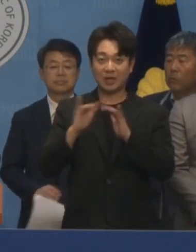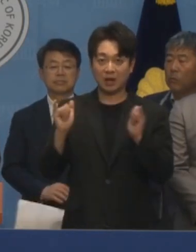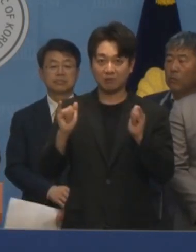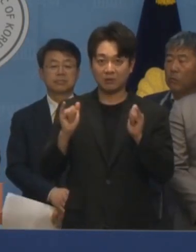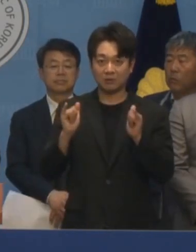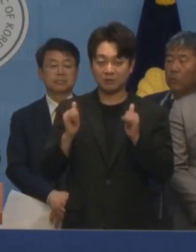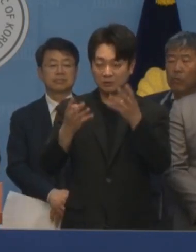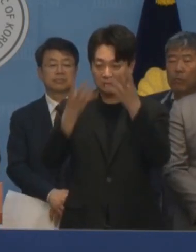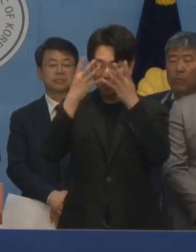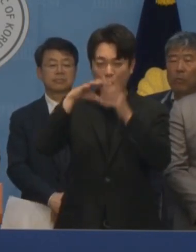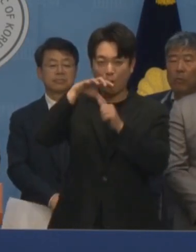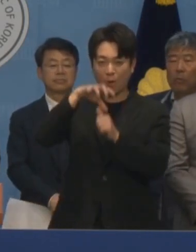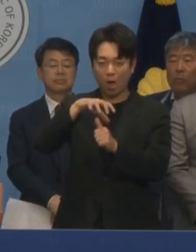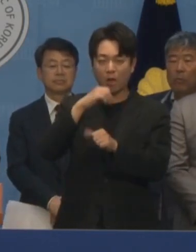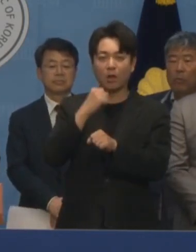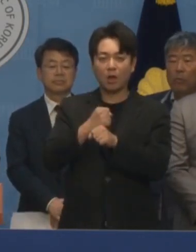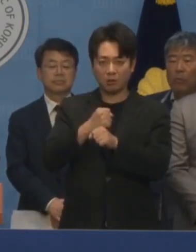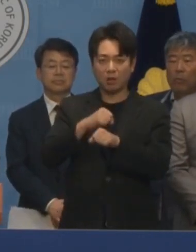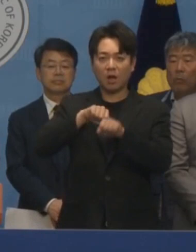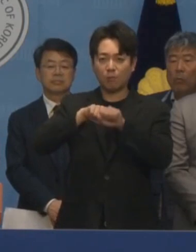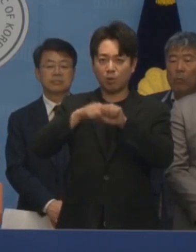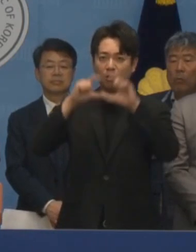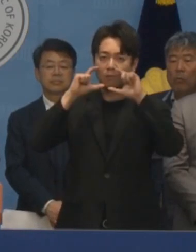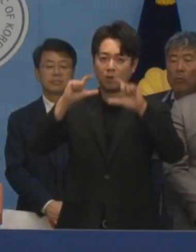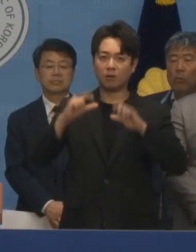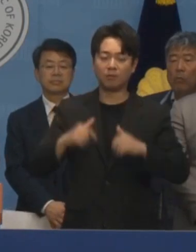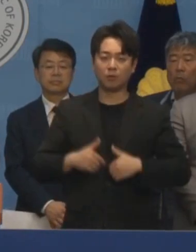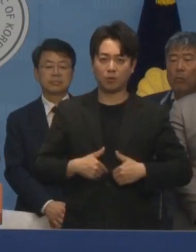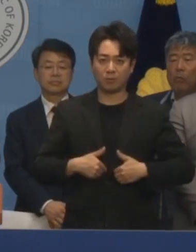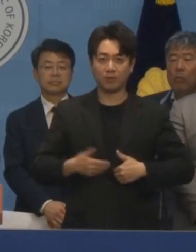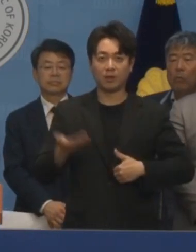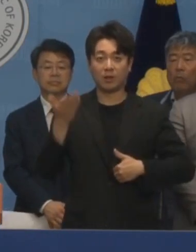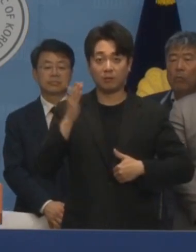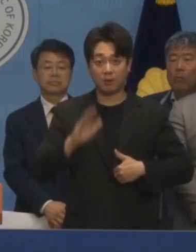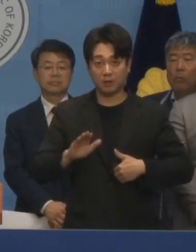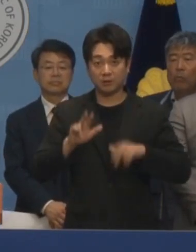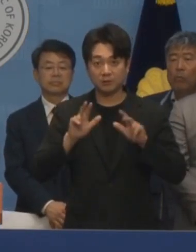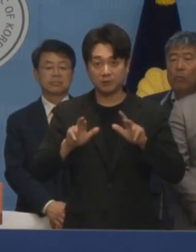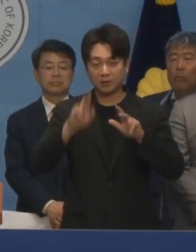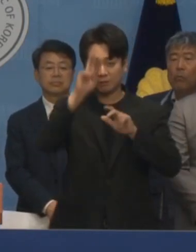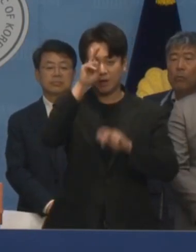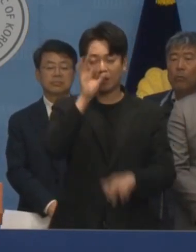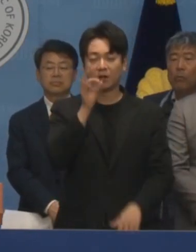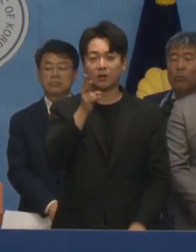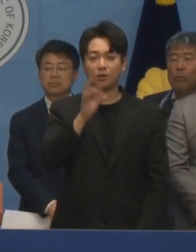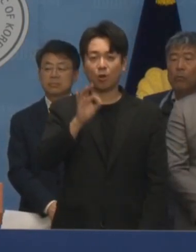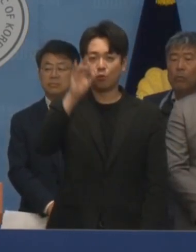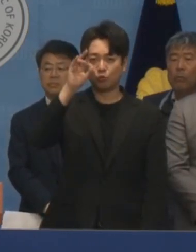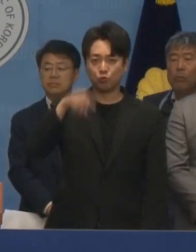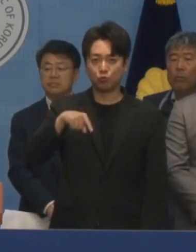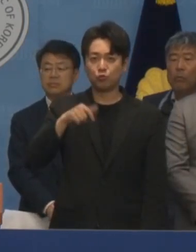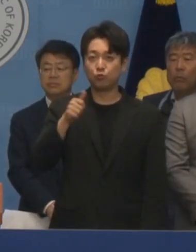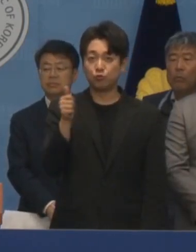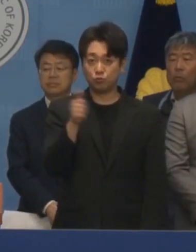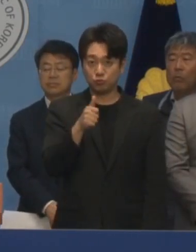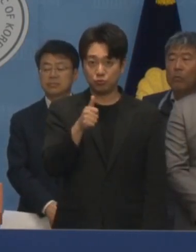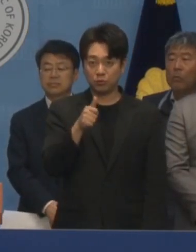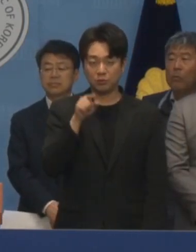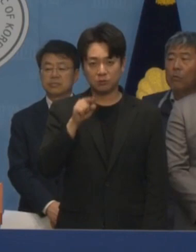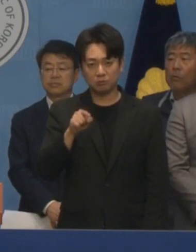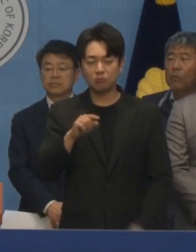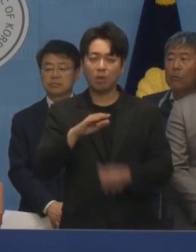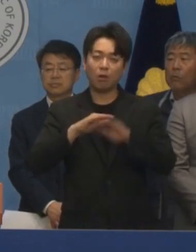강력하게 처벌을 해야 됩니다. 그럼에도 불구하고 지금 감옥에 가 있어서 해결할 수가 없다고